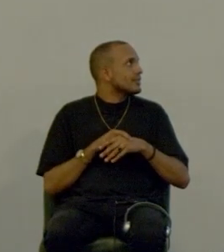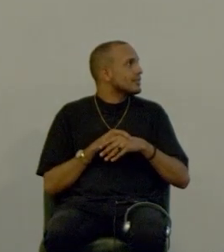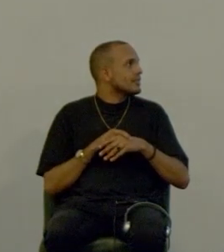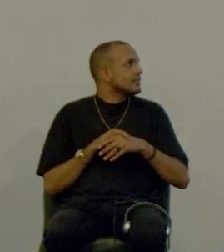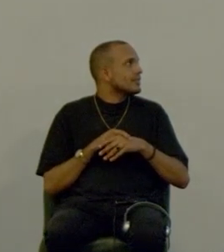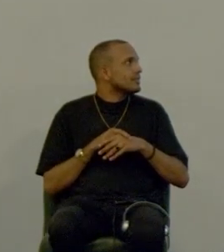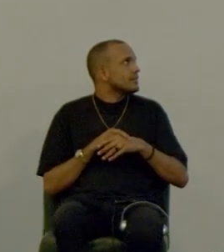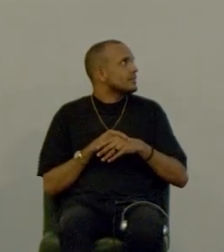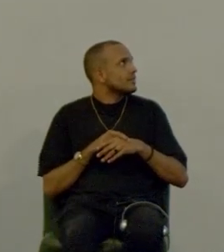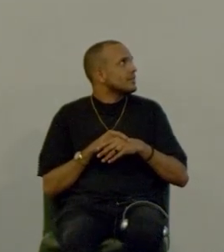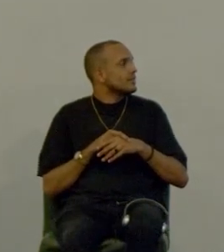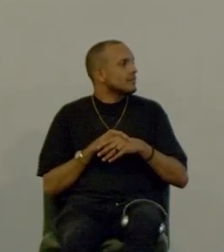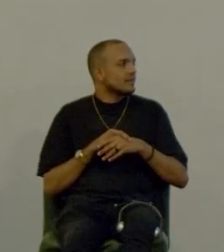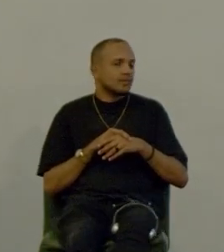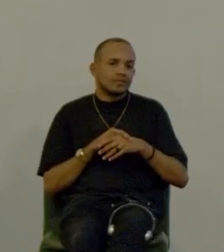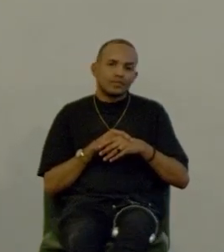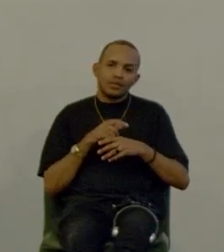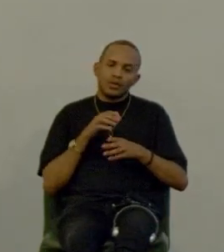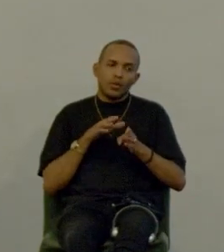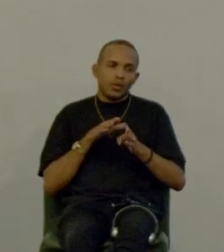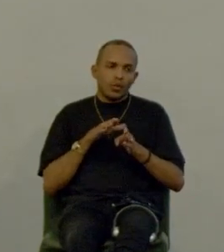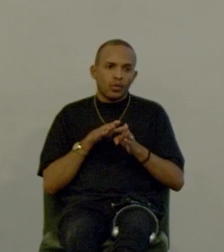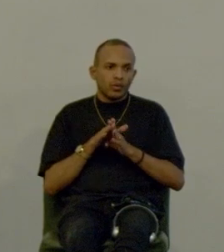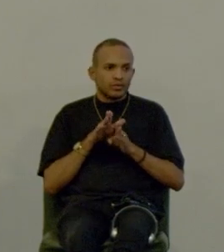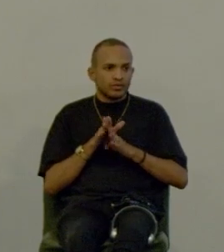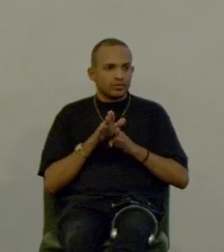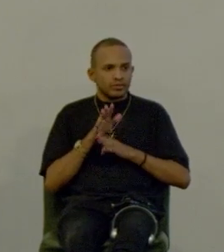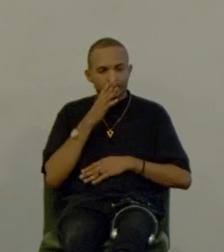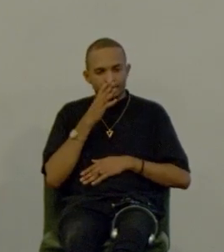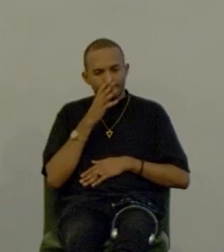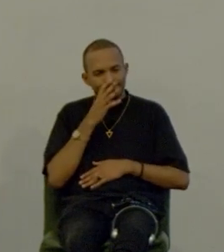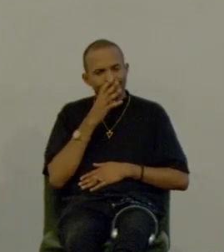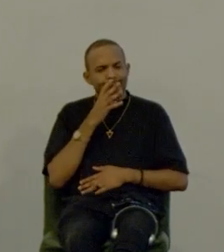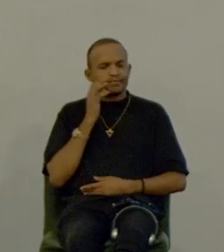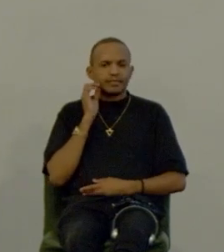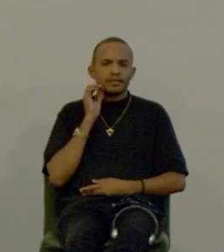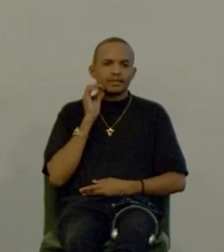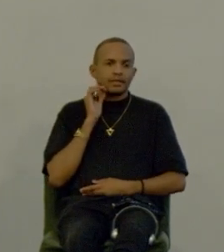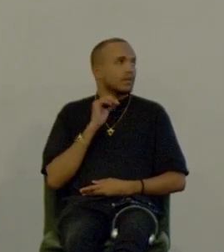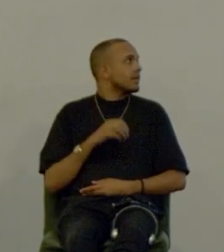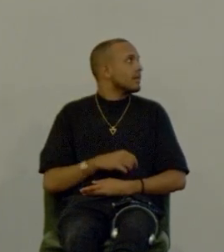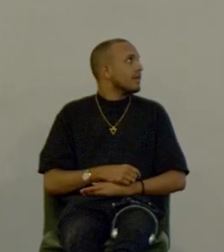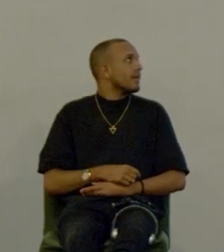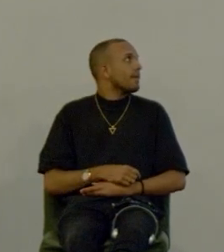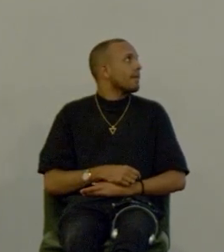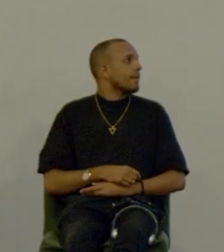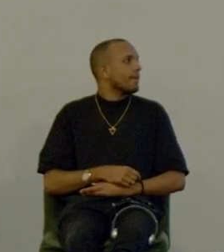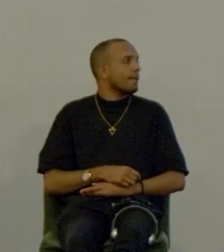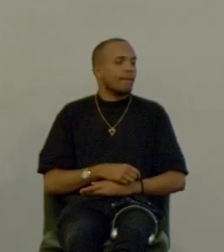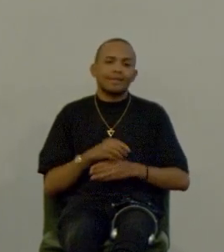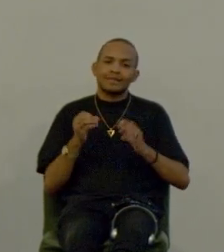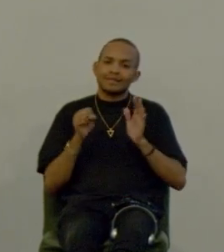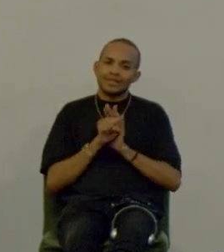E aí, eu tenho um orientando meu aqui na USP que me chamou a atenção para uma coisa muito interessante, é que é uma referência do